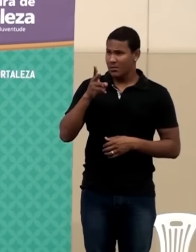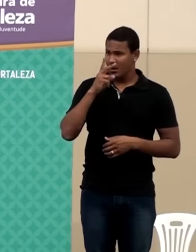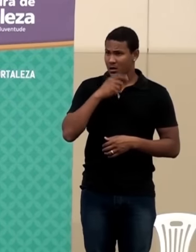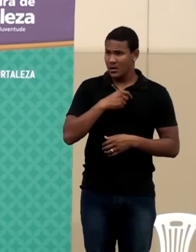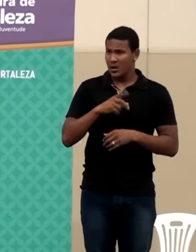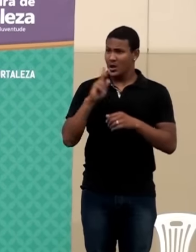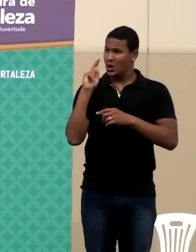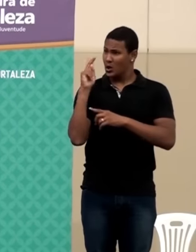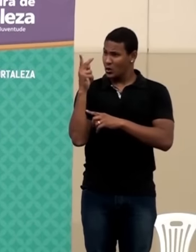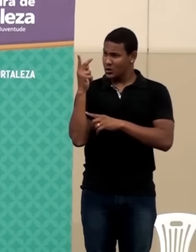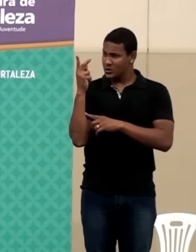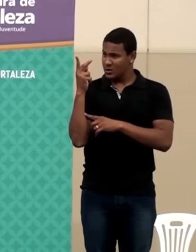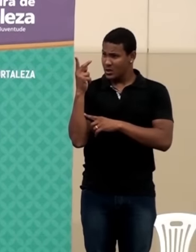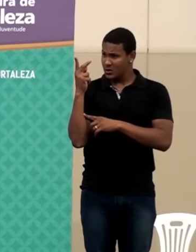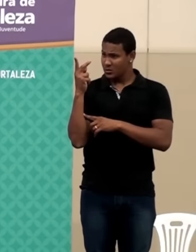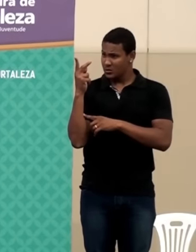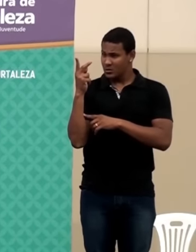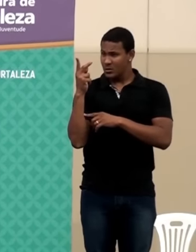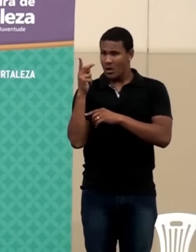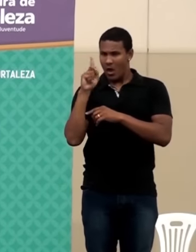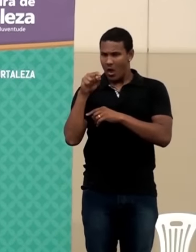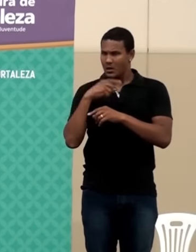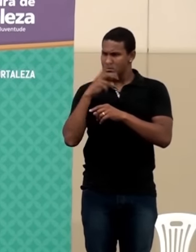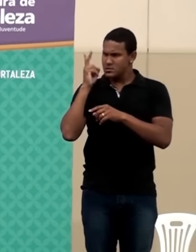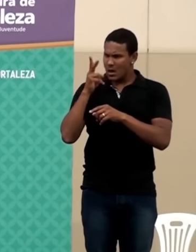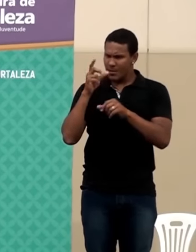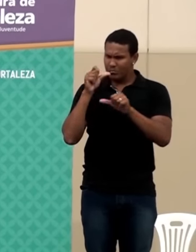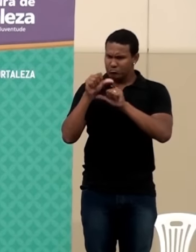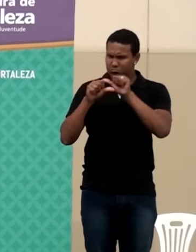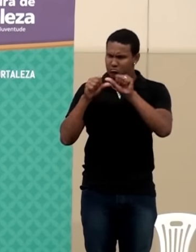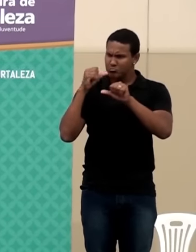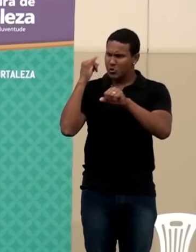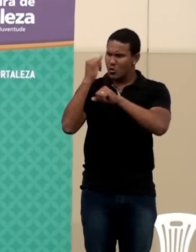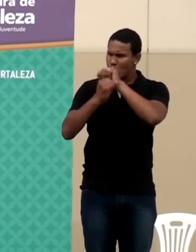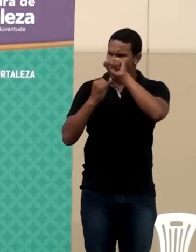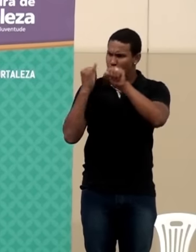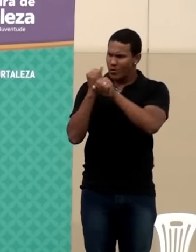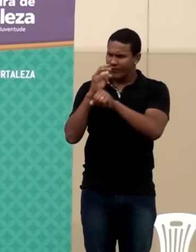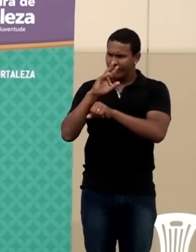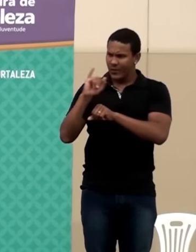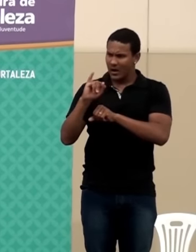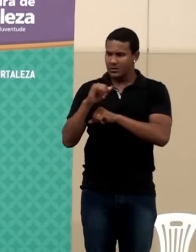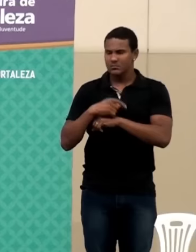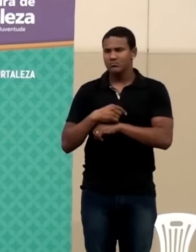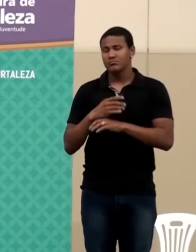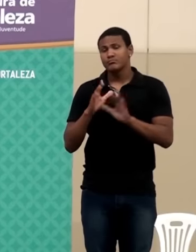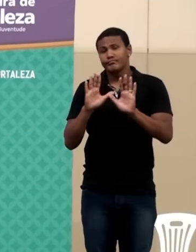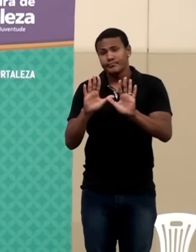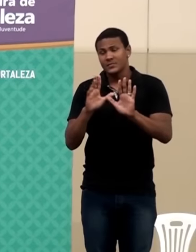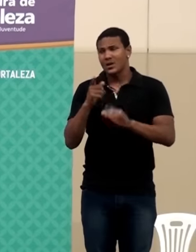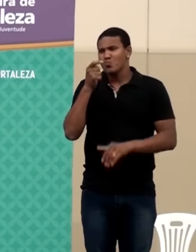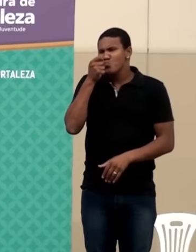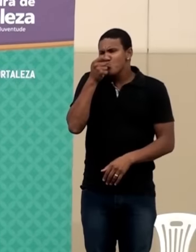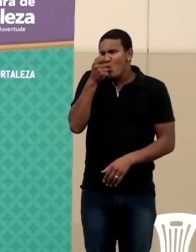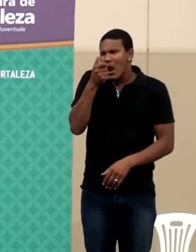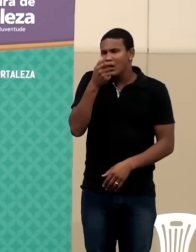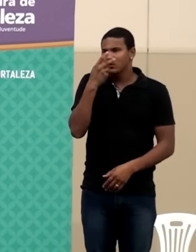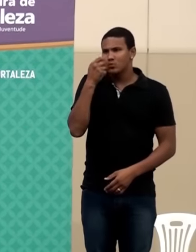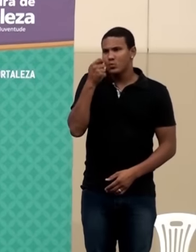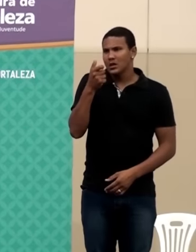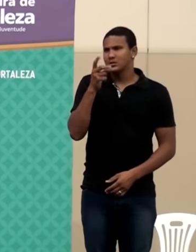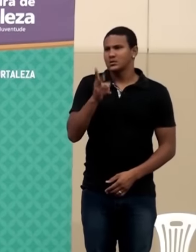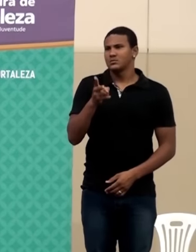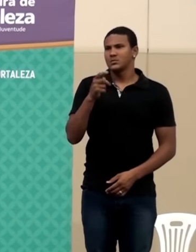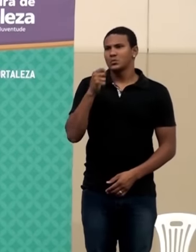serão ionizáveis? Quase sempre, tá? Existem duas exceções importantes que a gente precisa